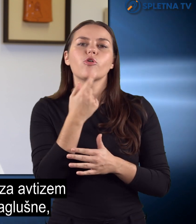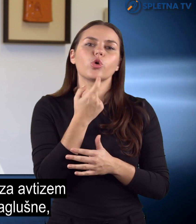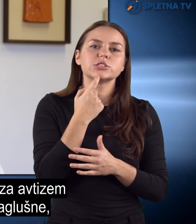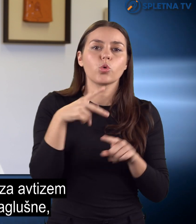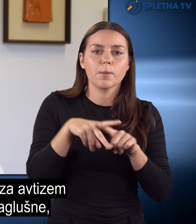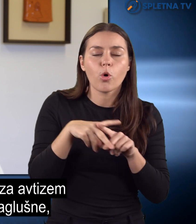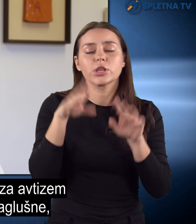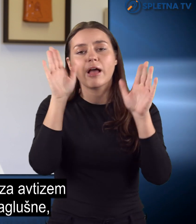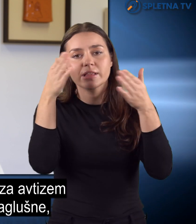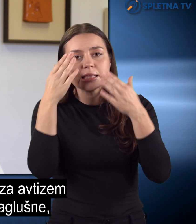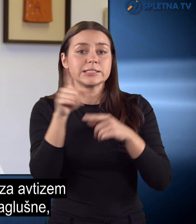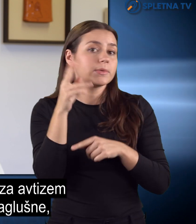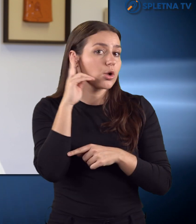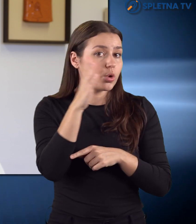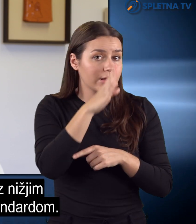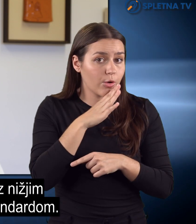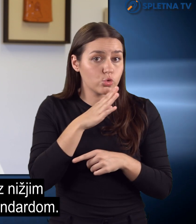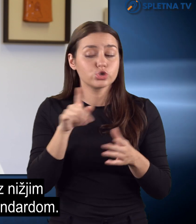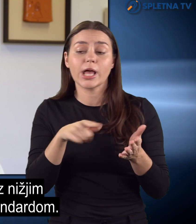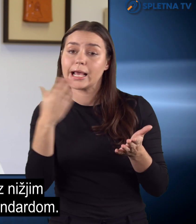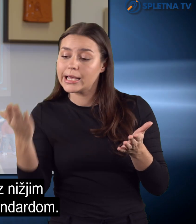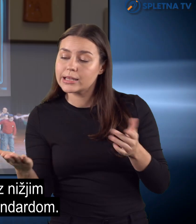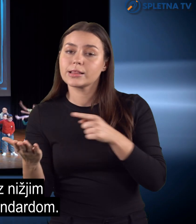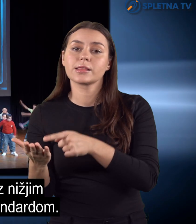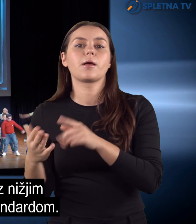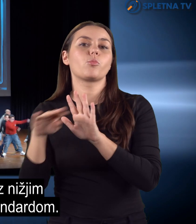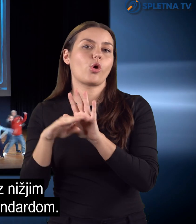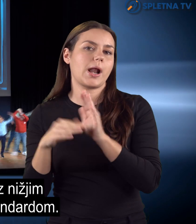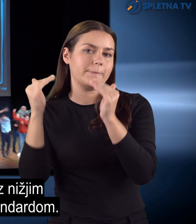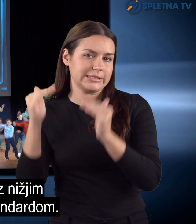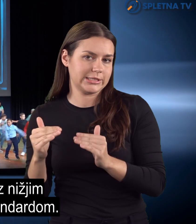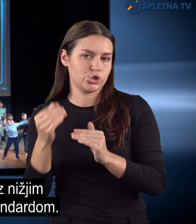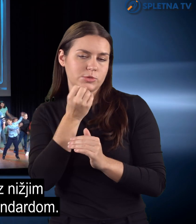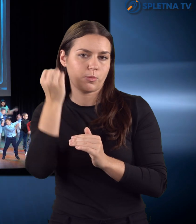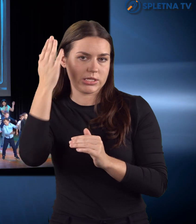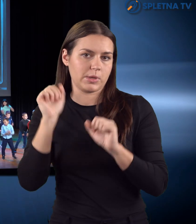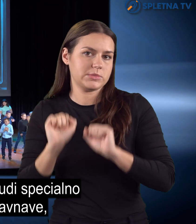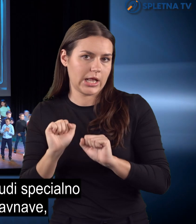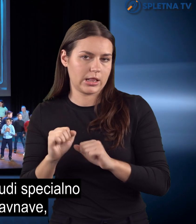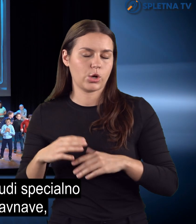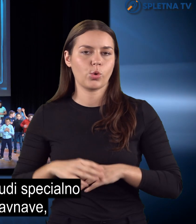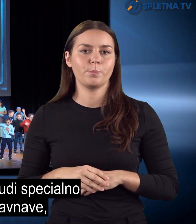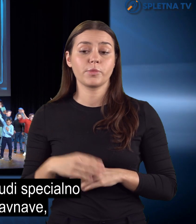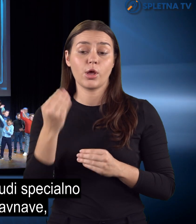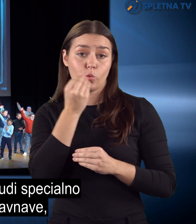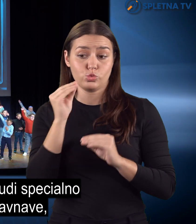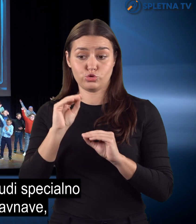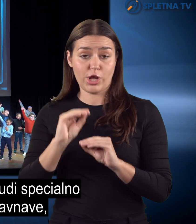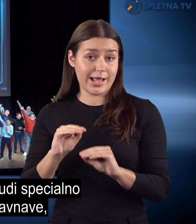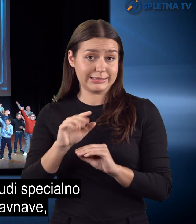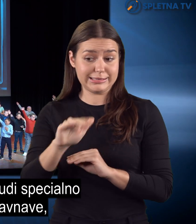za avtizem in za gluhe in naglušne, ter v program z nižjim izobrazbenim standardom. Učenci imajo